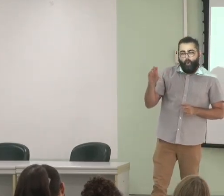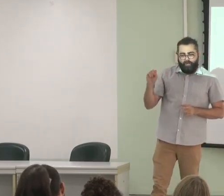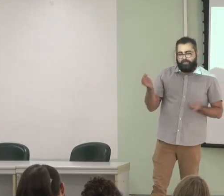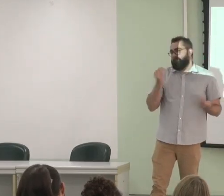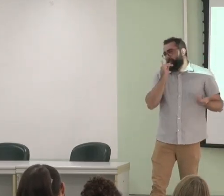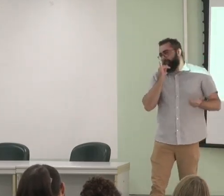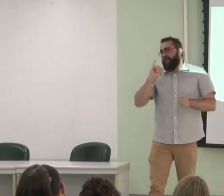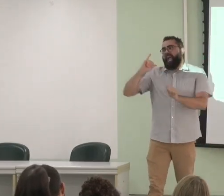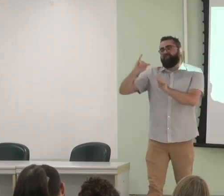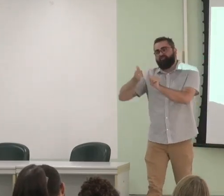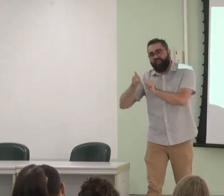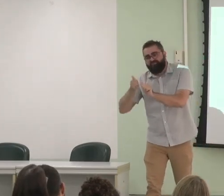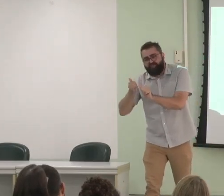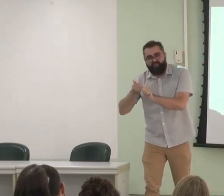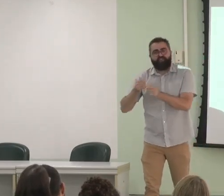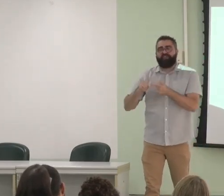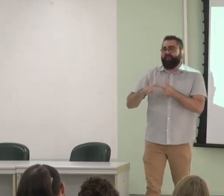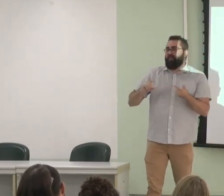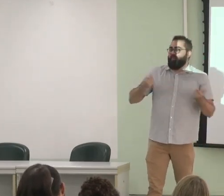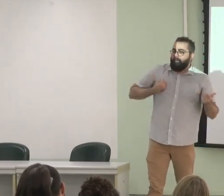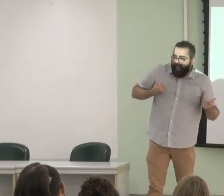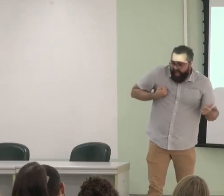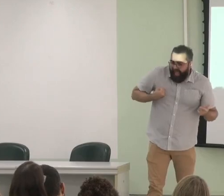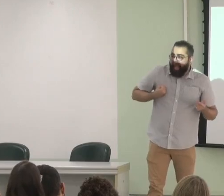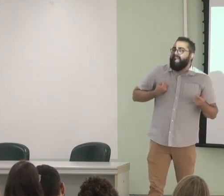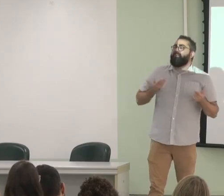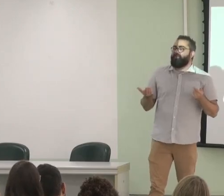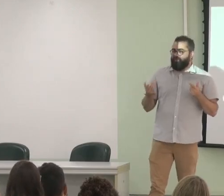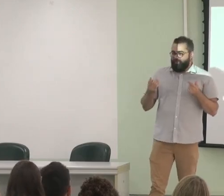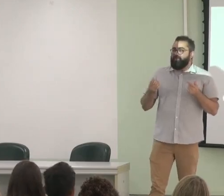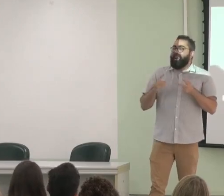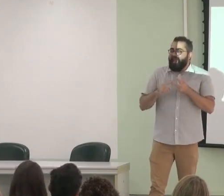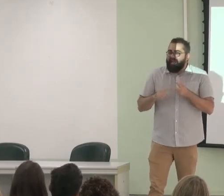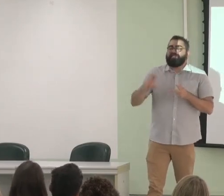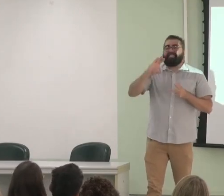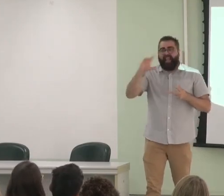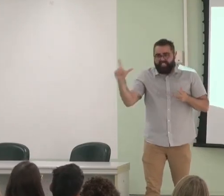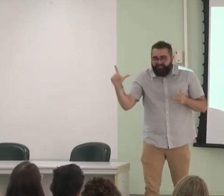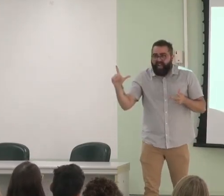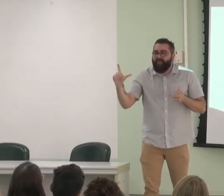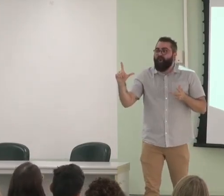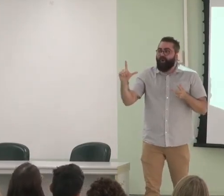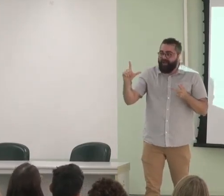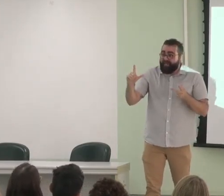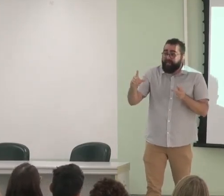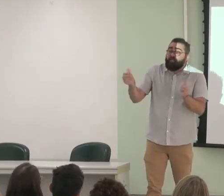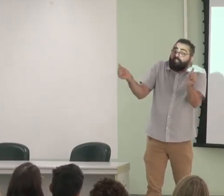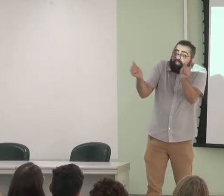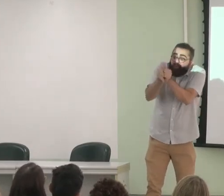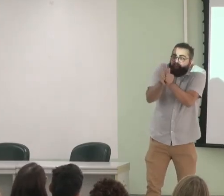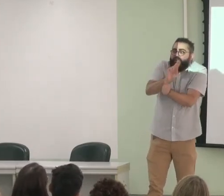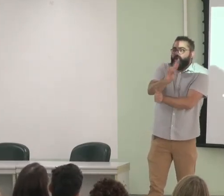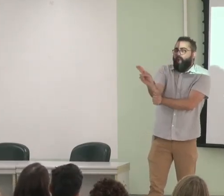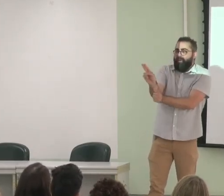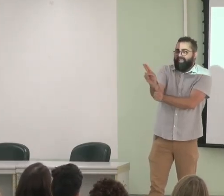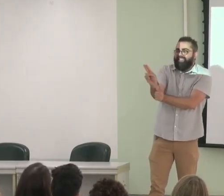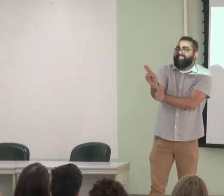mas a gente tem modificadores, como, por exemplo, adjetivos, numerais, classificadores, que, junto com